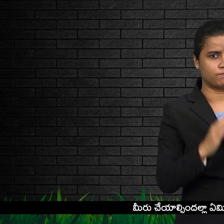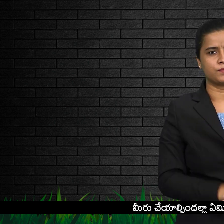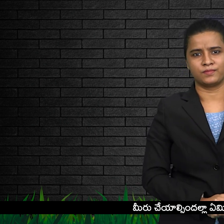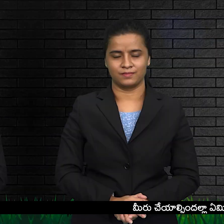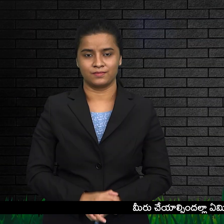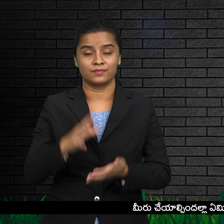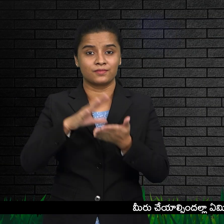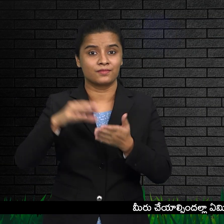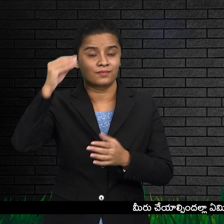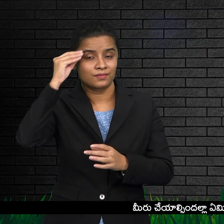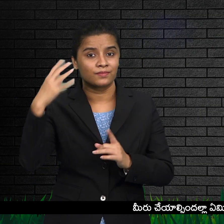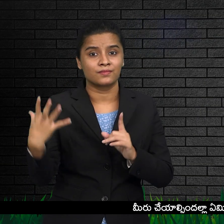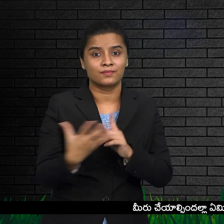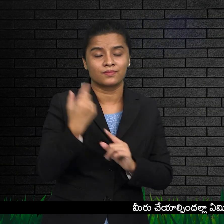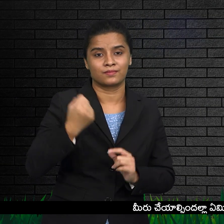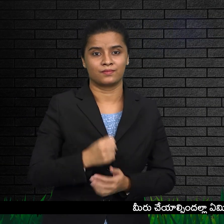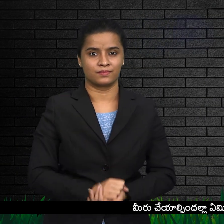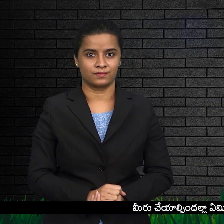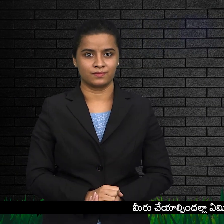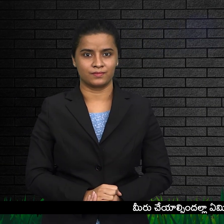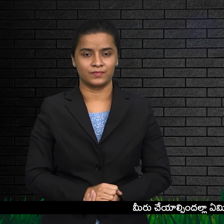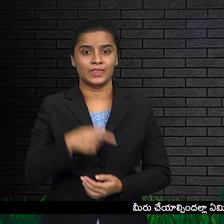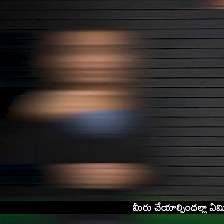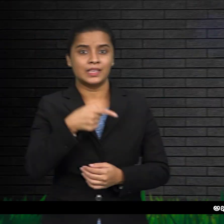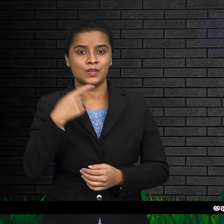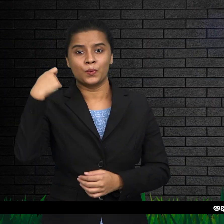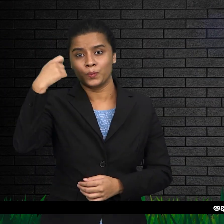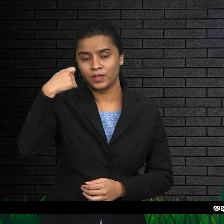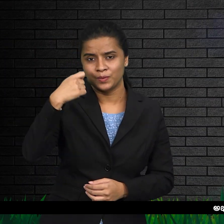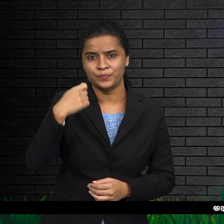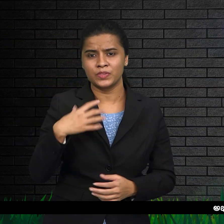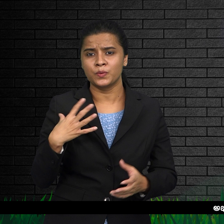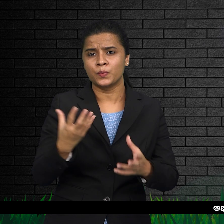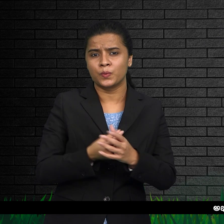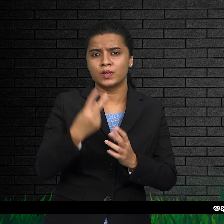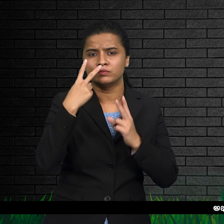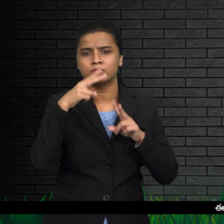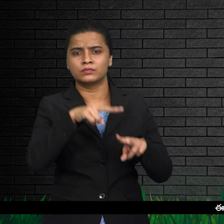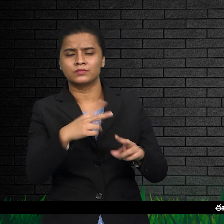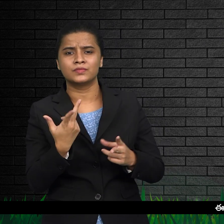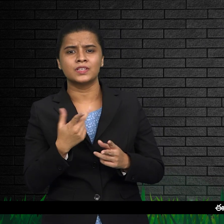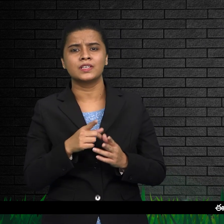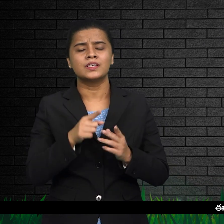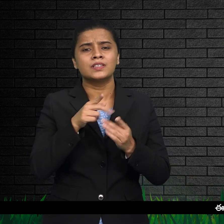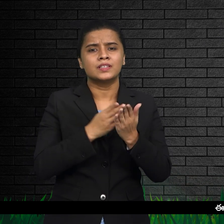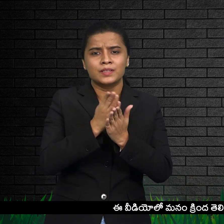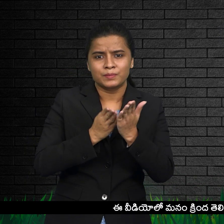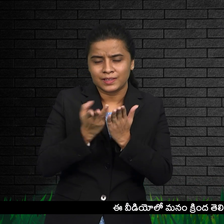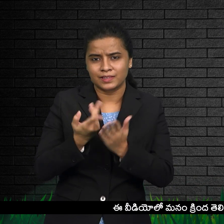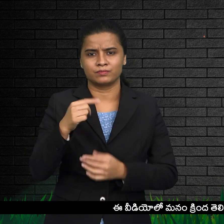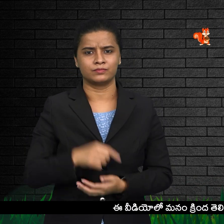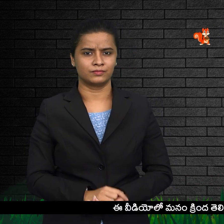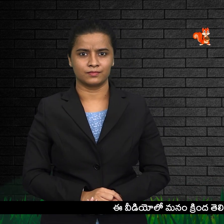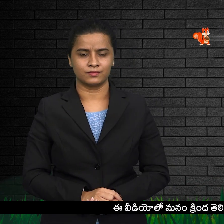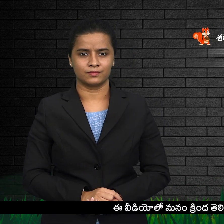మీరు చేయాల్సిందల్లా ఏమిటంటే బాగా ఏకాగ్రతతో వినడమే. అభ్యాస లక్ష్యాలు. ఈ వీడియోలో